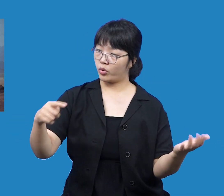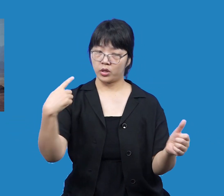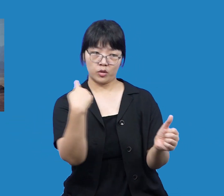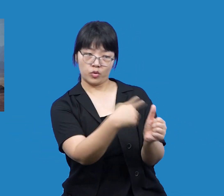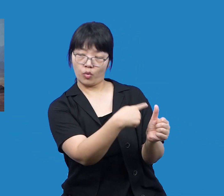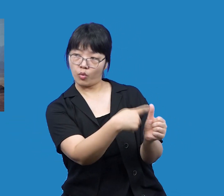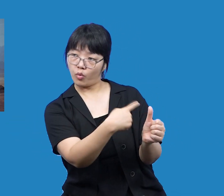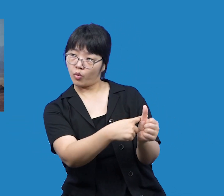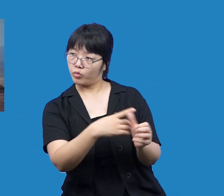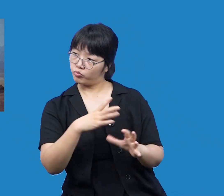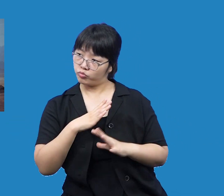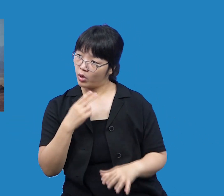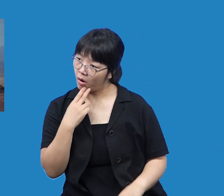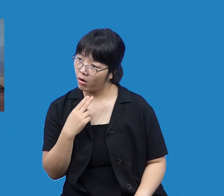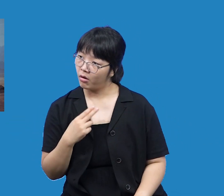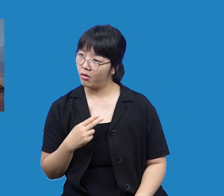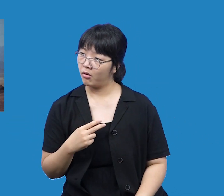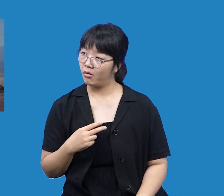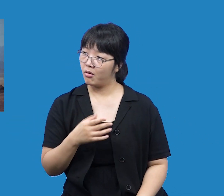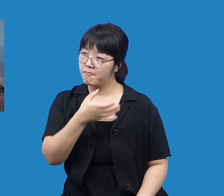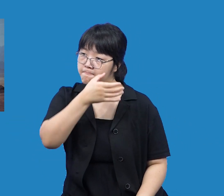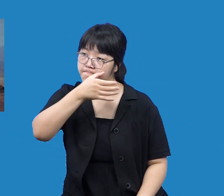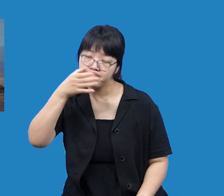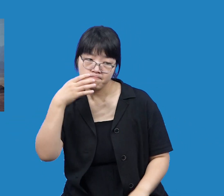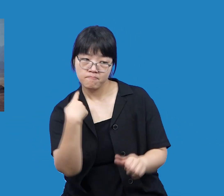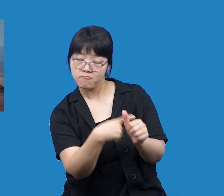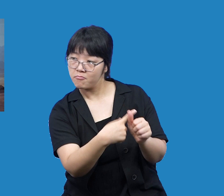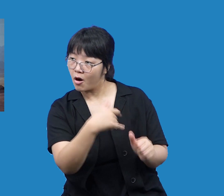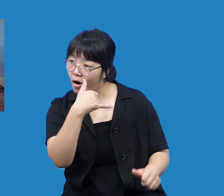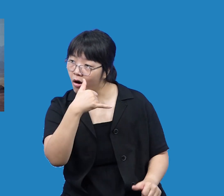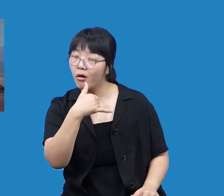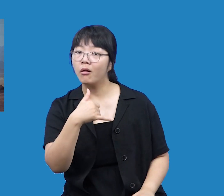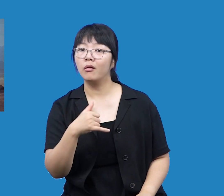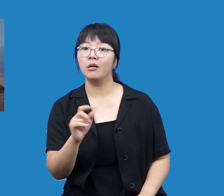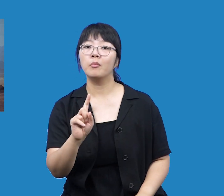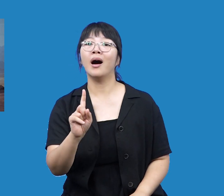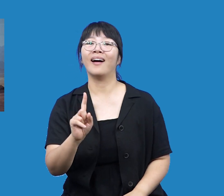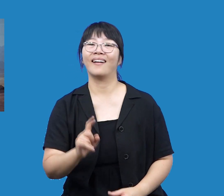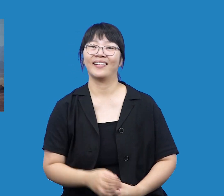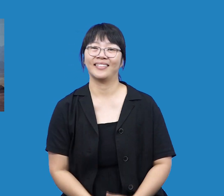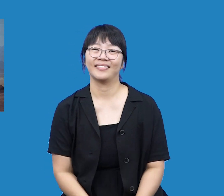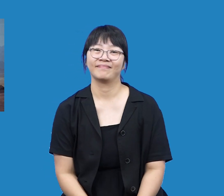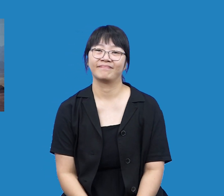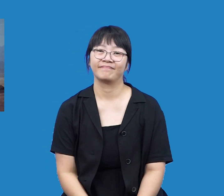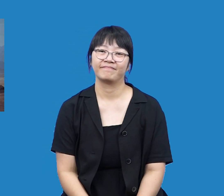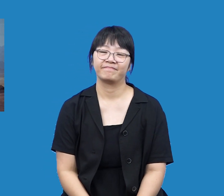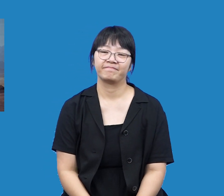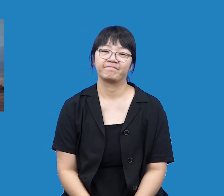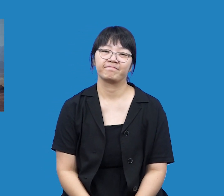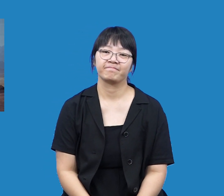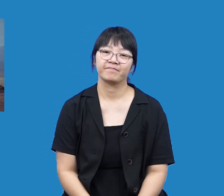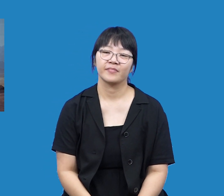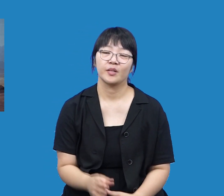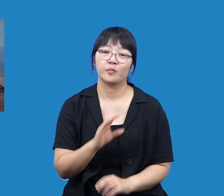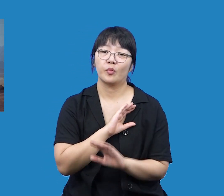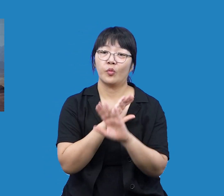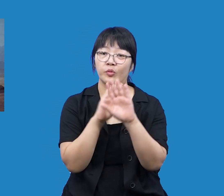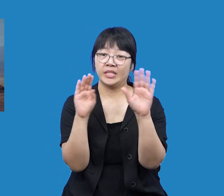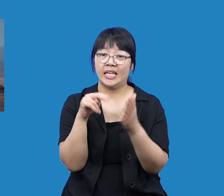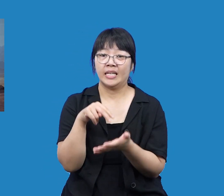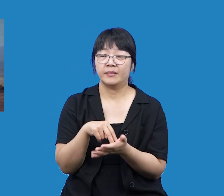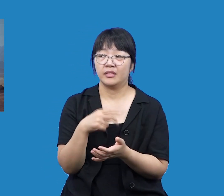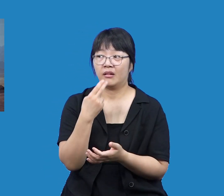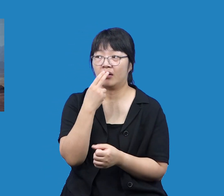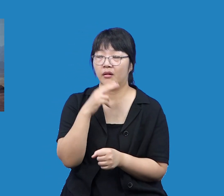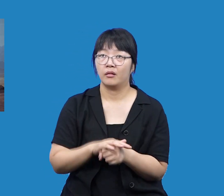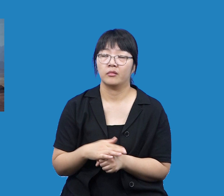어찌하여 비방하고 있느냐, 이런 말씀이죠. 그렇습니다. 모세 편에서는 억울한 일을 경험하고